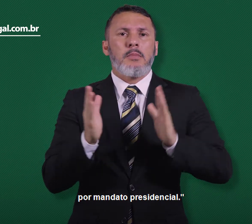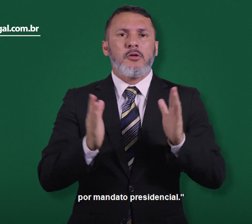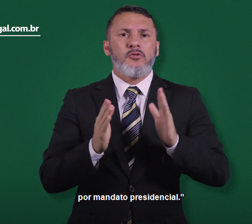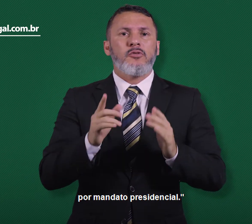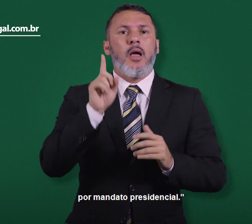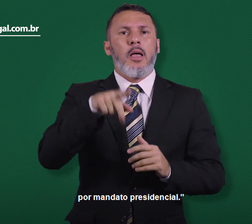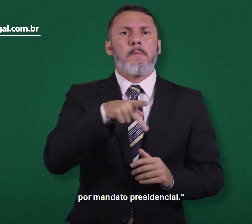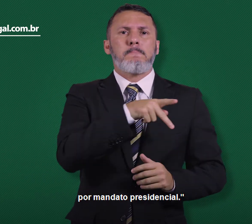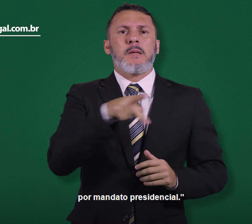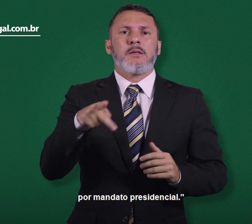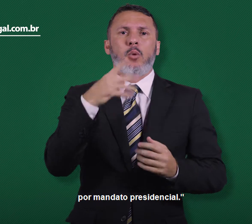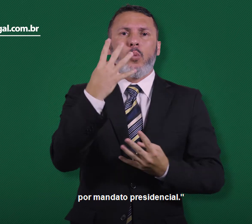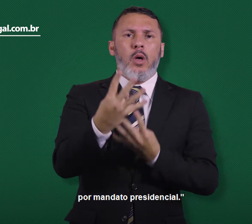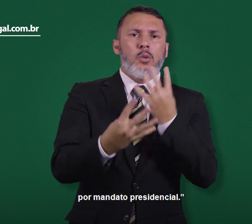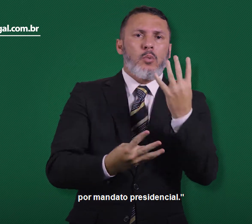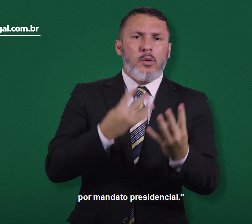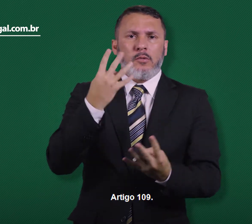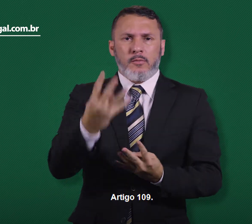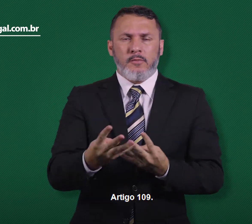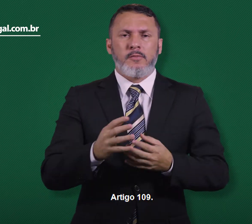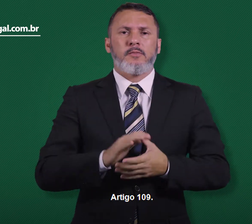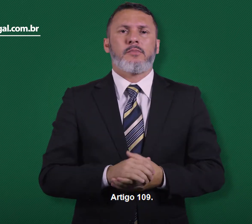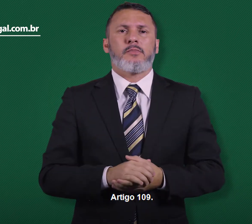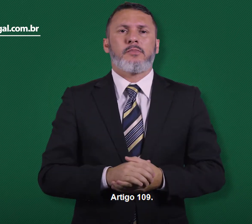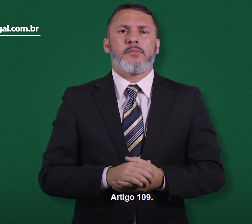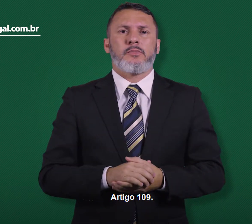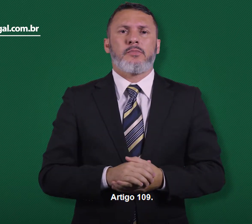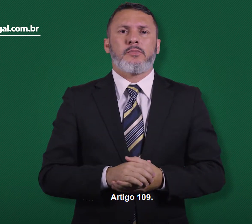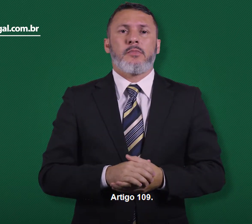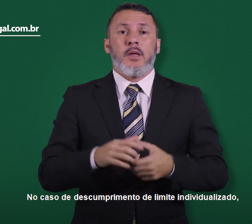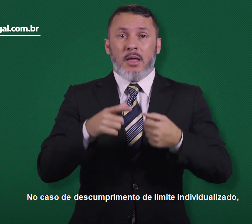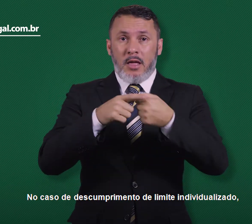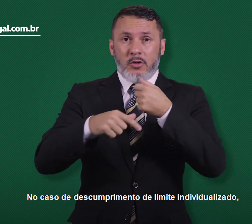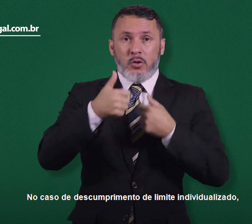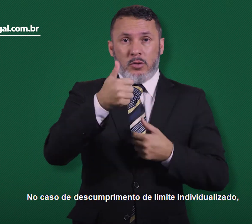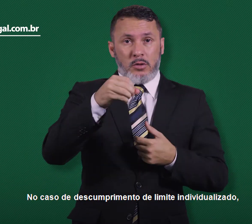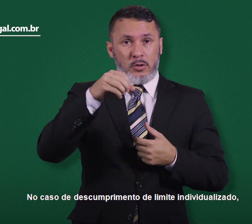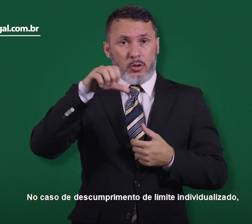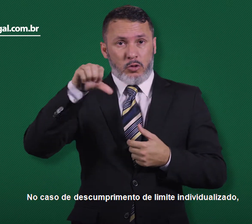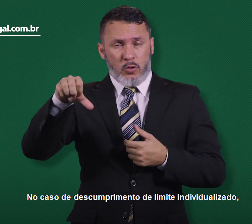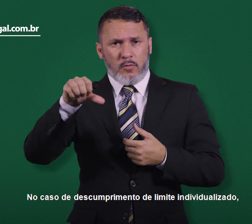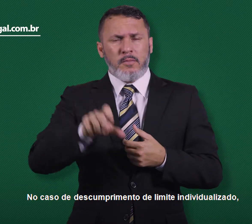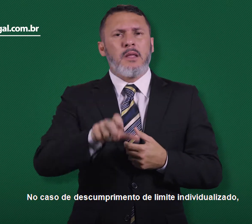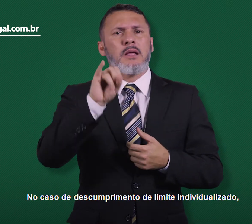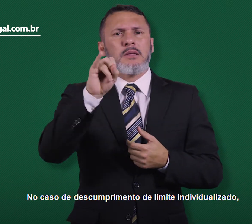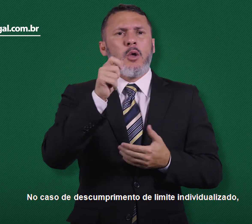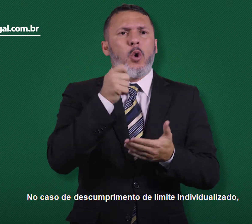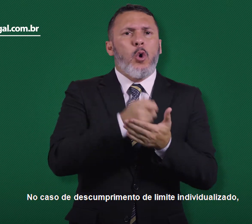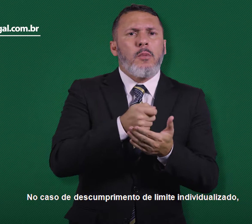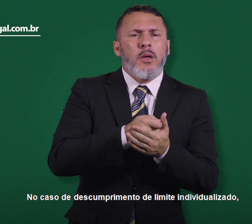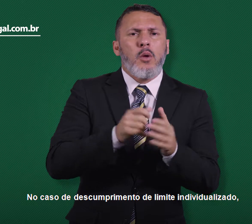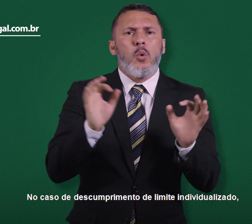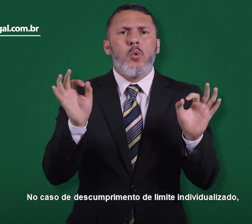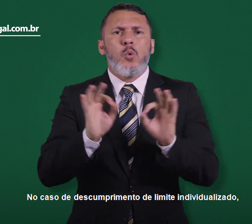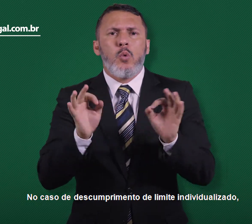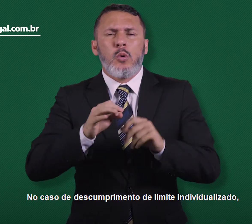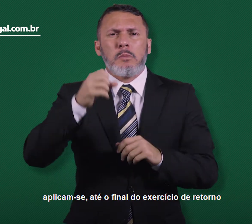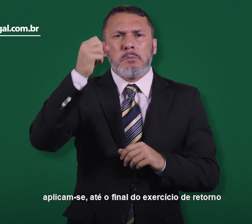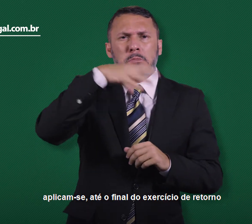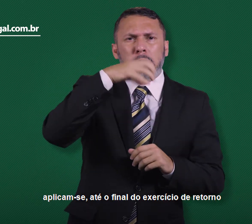mandato presidencial. Artigo 109. No caso de descumprimento de limite individualizado,